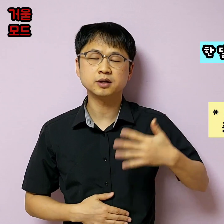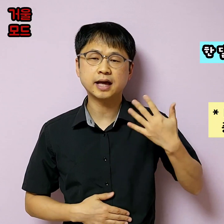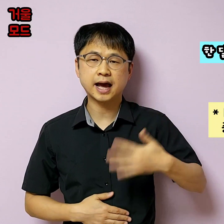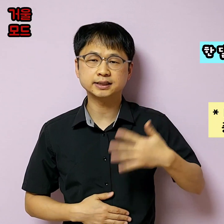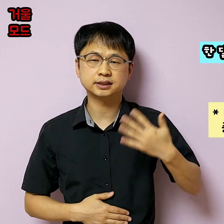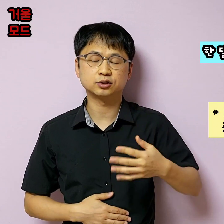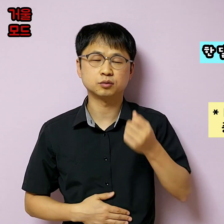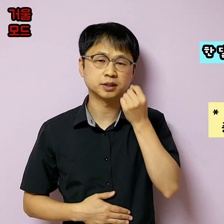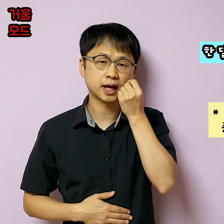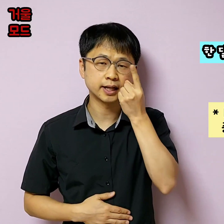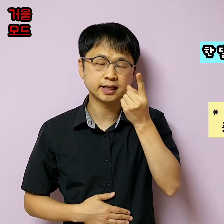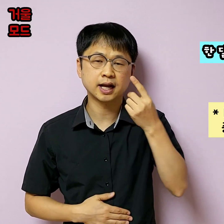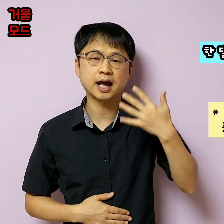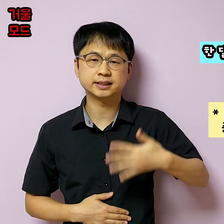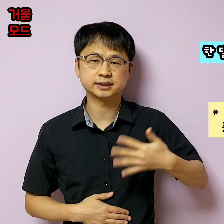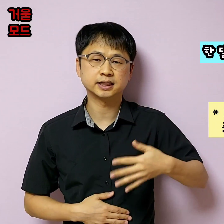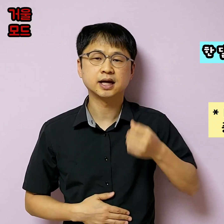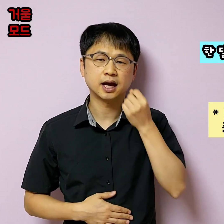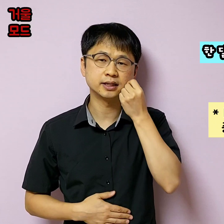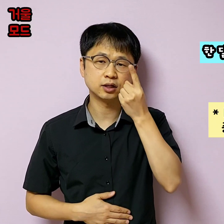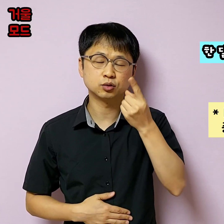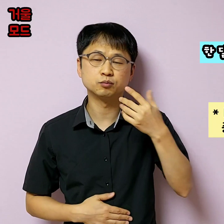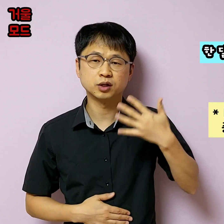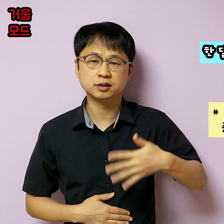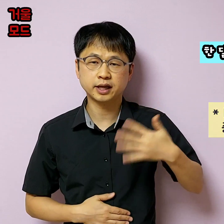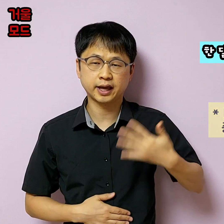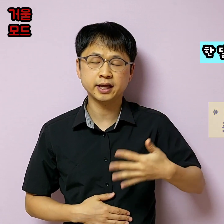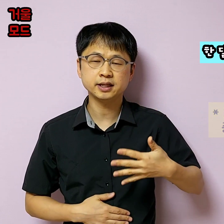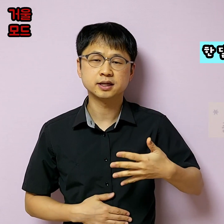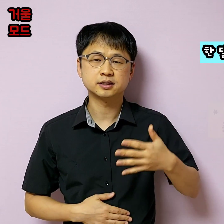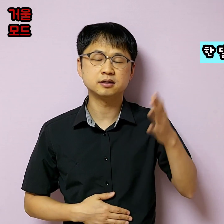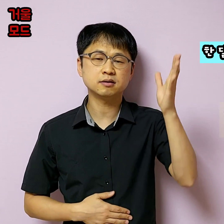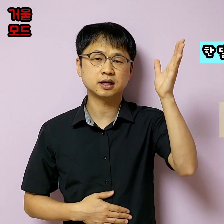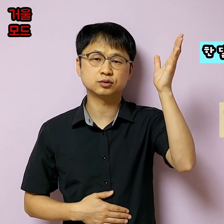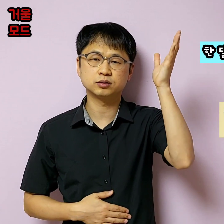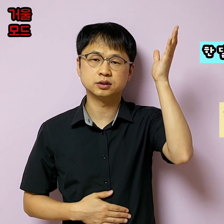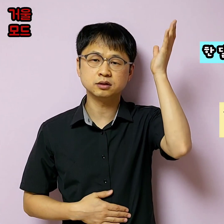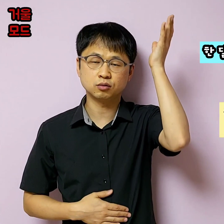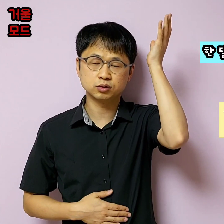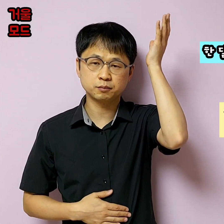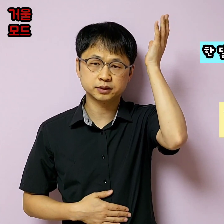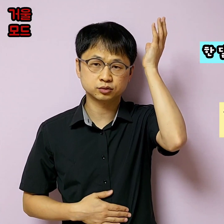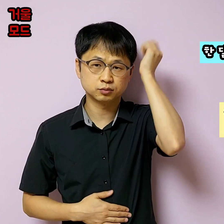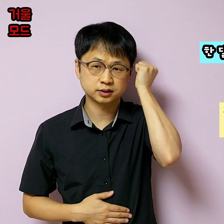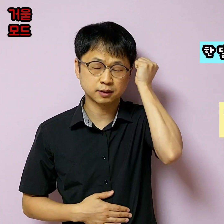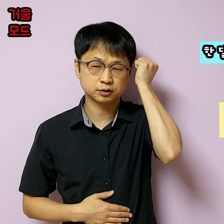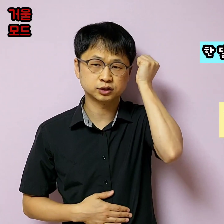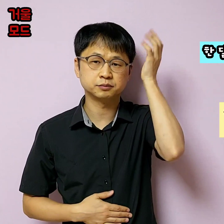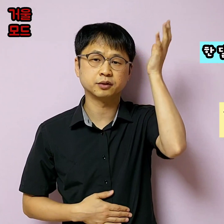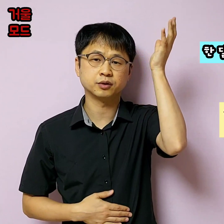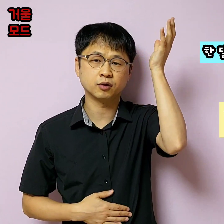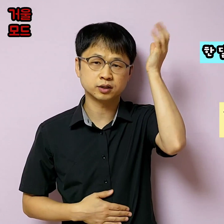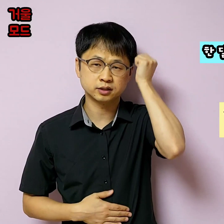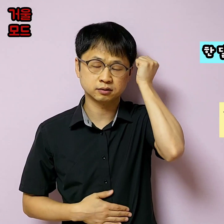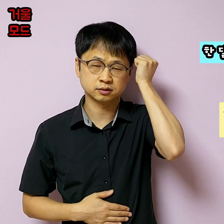주시면 아직이란 수어입니다. 한 달 아직, 한 달 좀 덜 된. 기억이란 수어는 얼굴 옆에서 주먹을 잡아주시면 되고요.